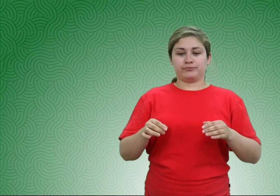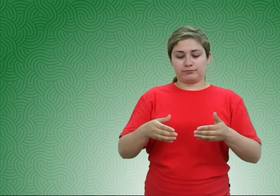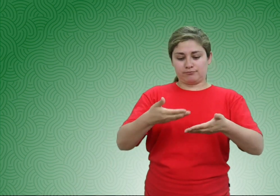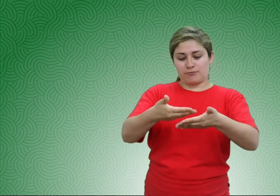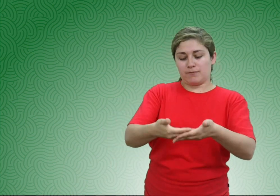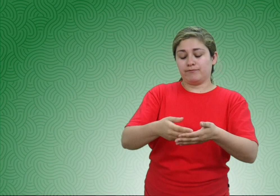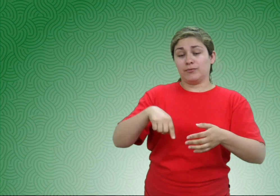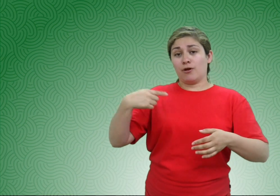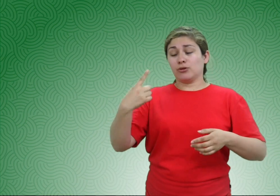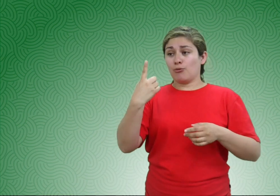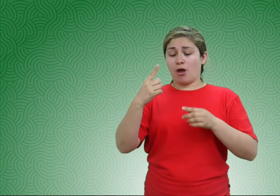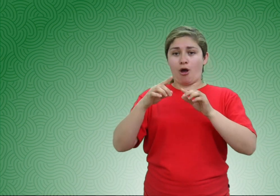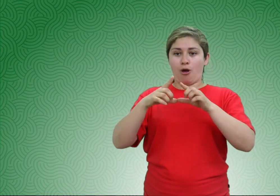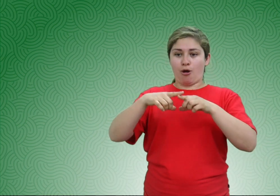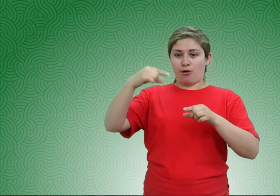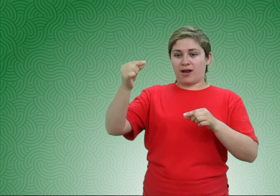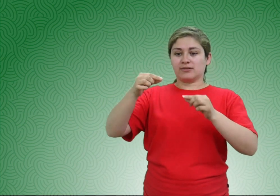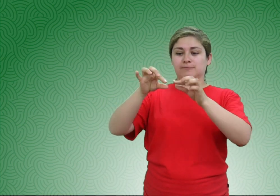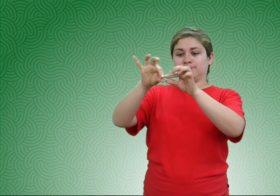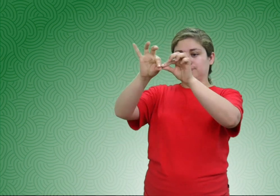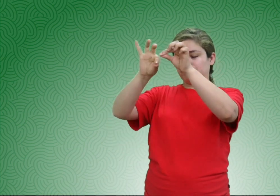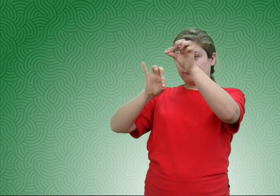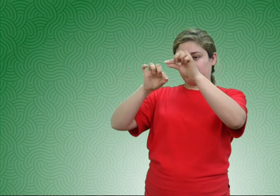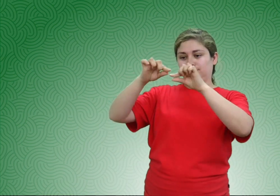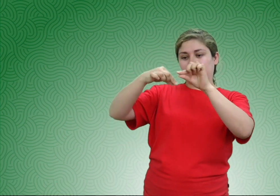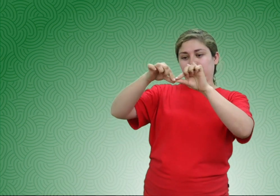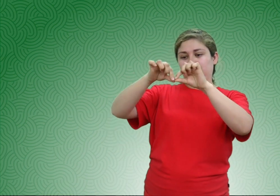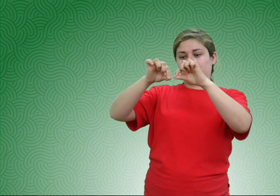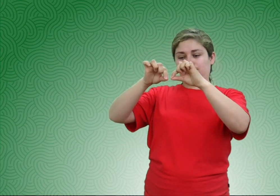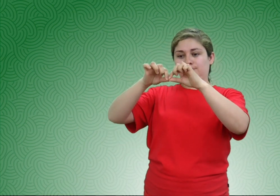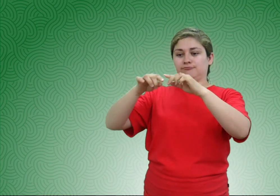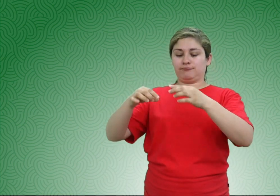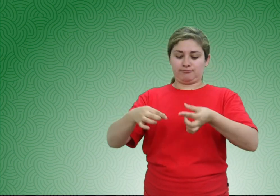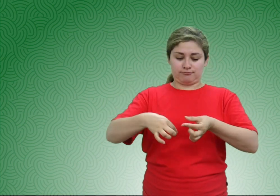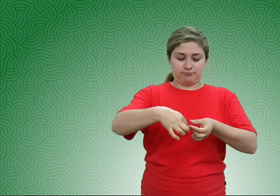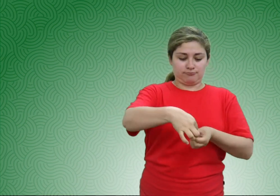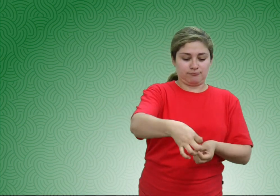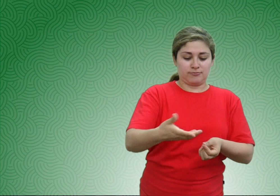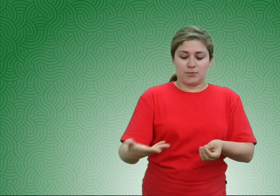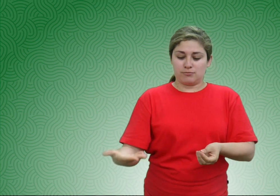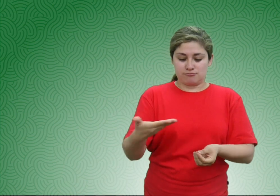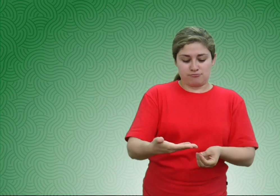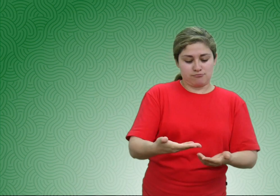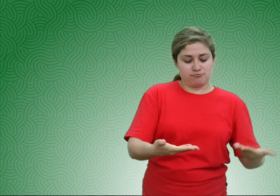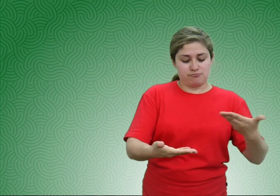encimar. De una tercera hoja, vamos a recortar un pedacito que nos va a servir después para poder